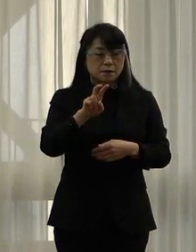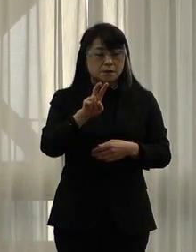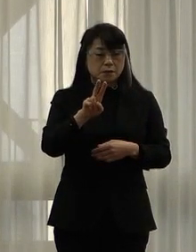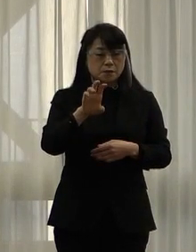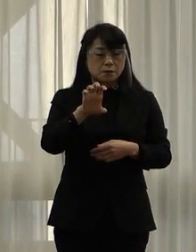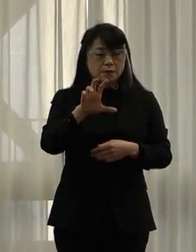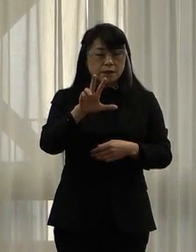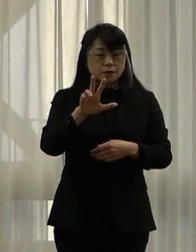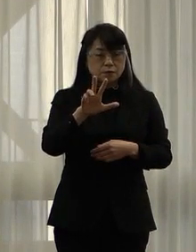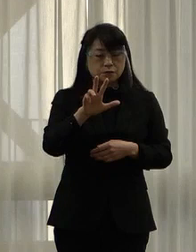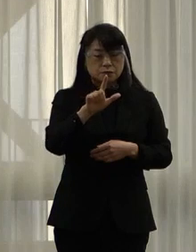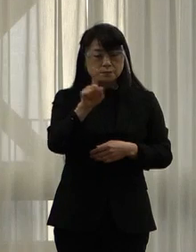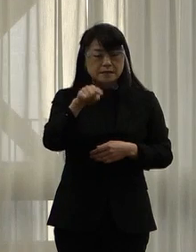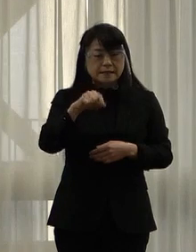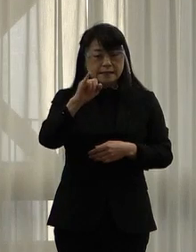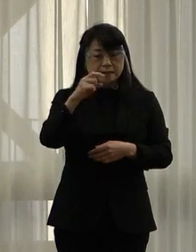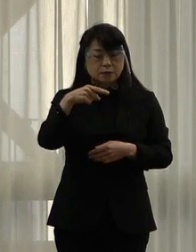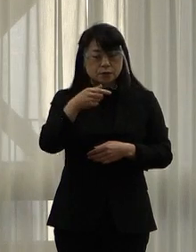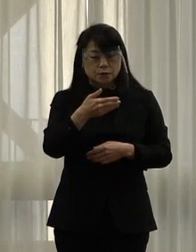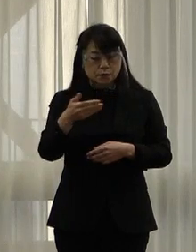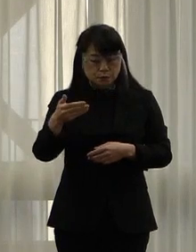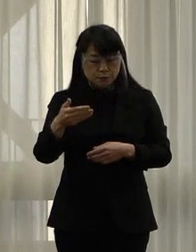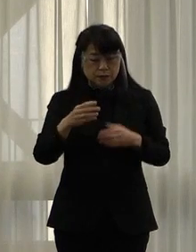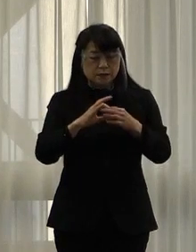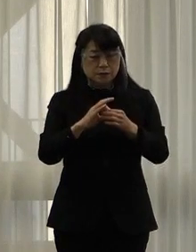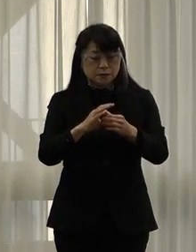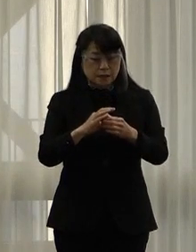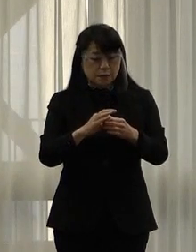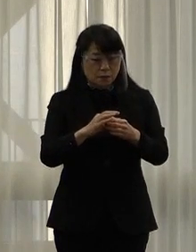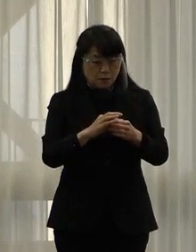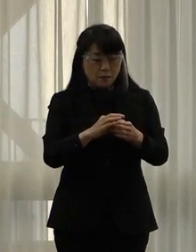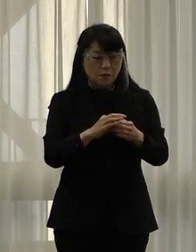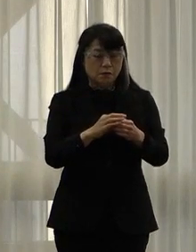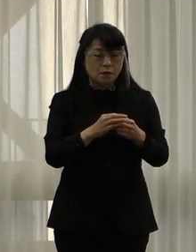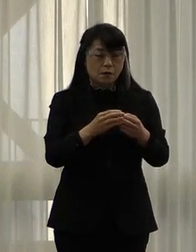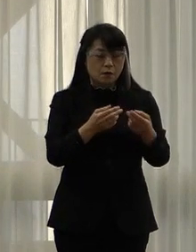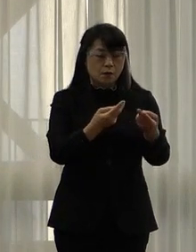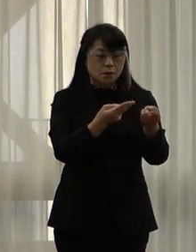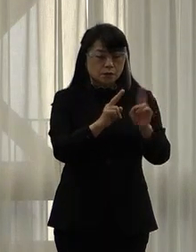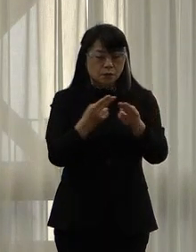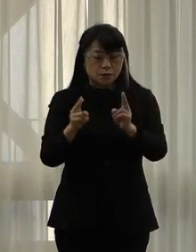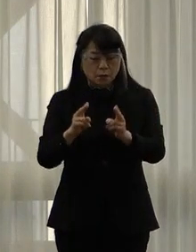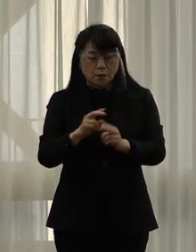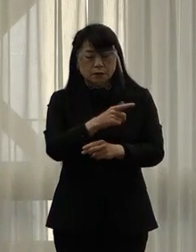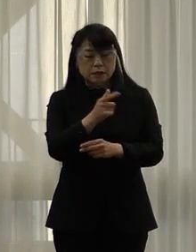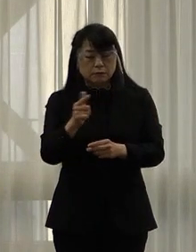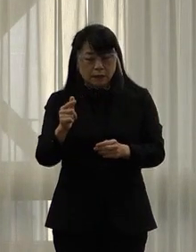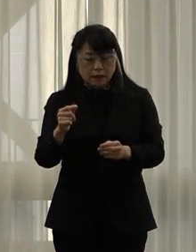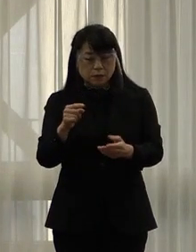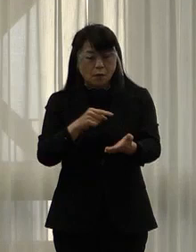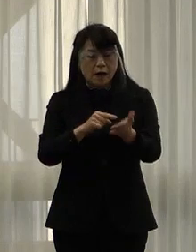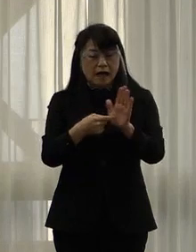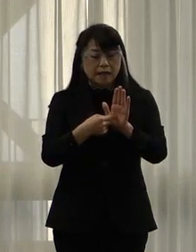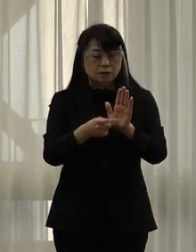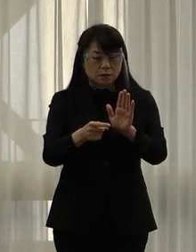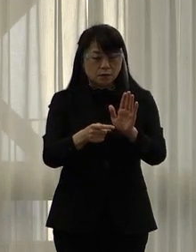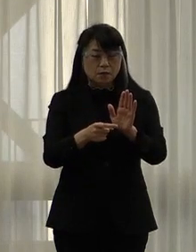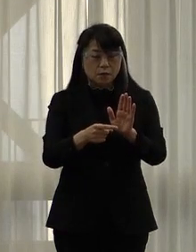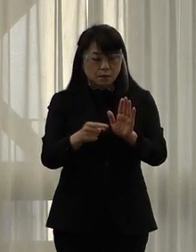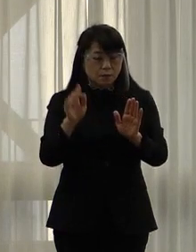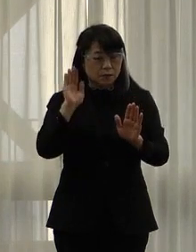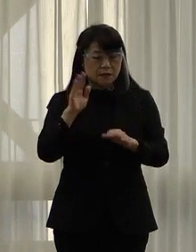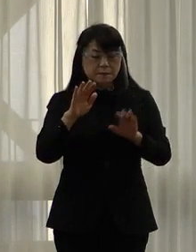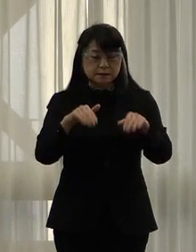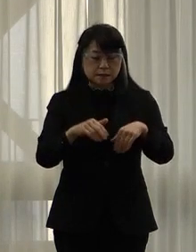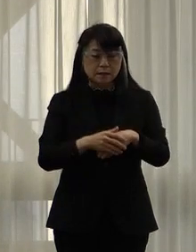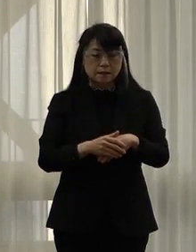各会派の反応について、お伺いいたします。私も各会派の方からお話をお聞きしたんですが、まず指標を作られたという枠組